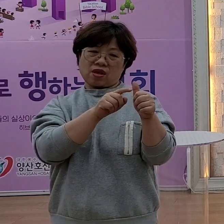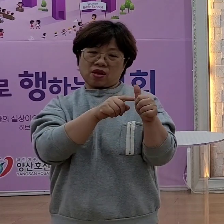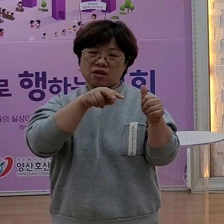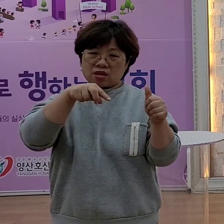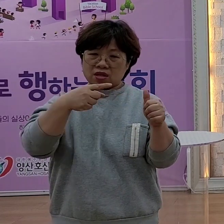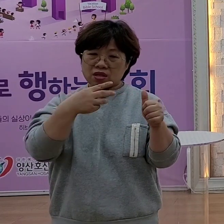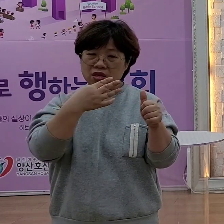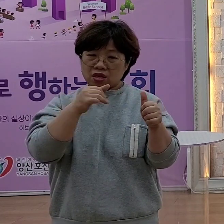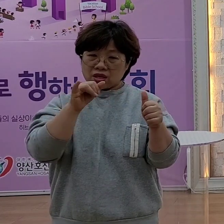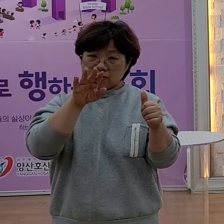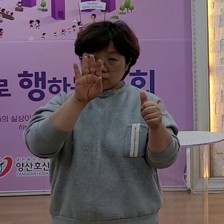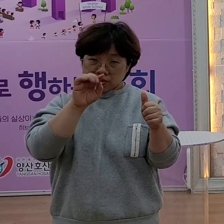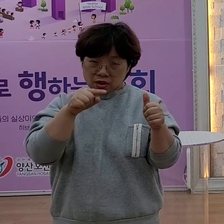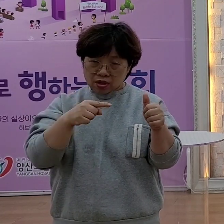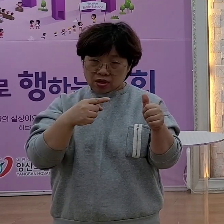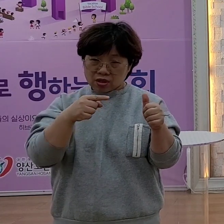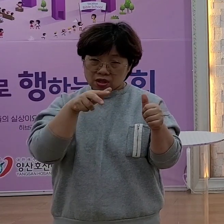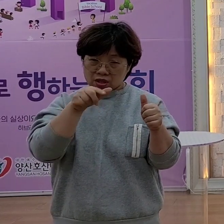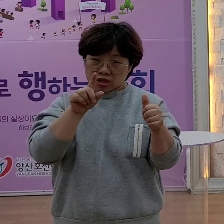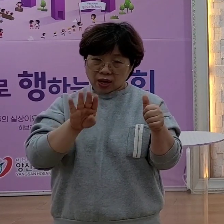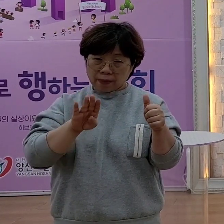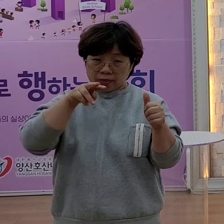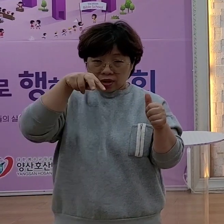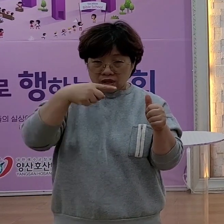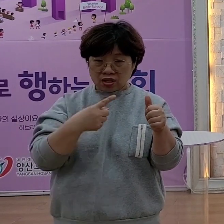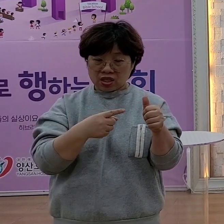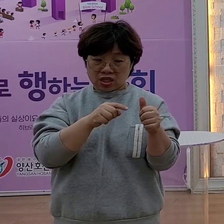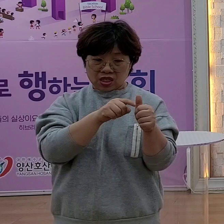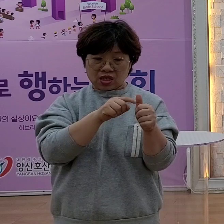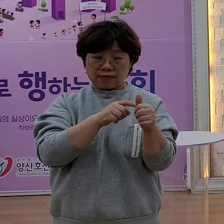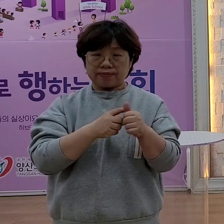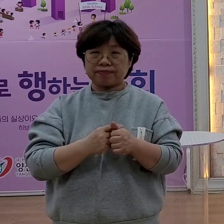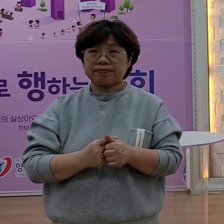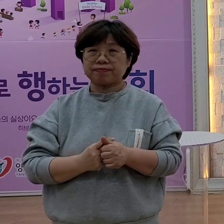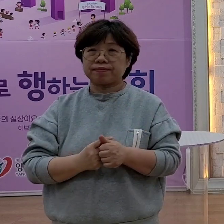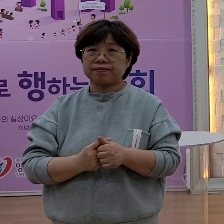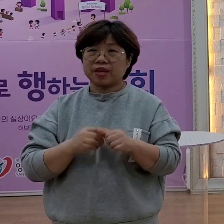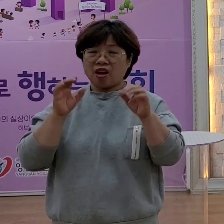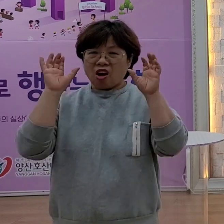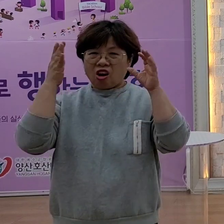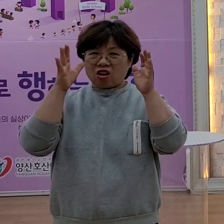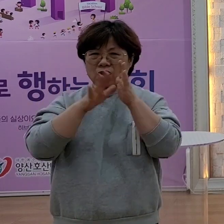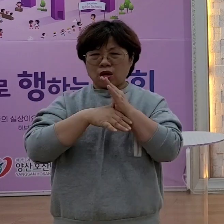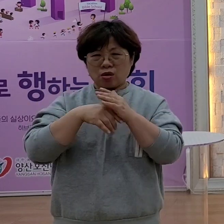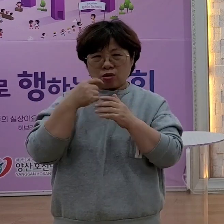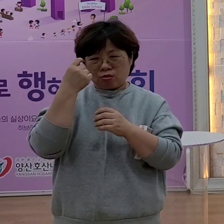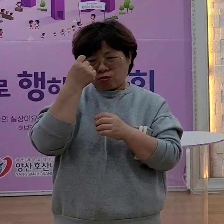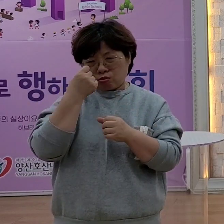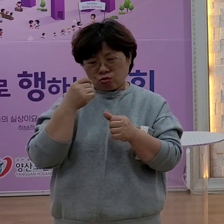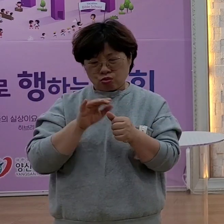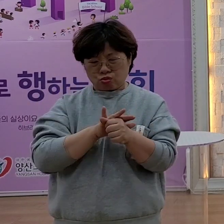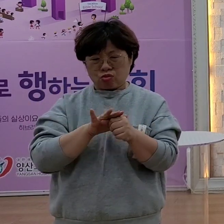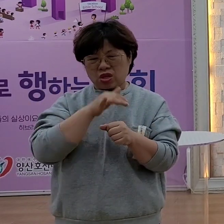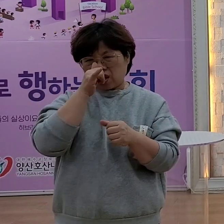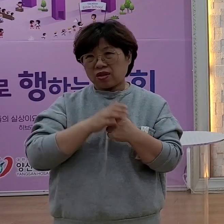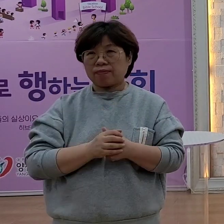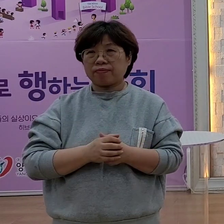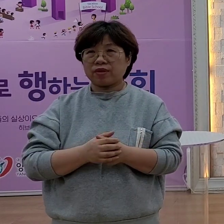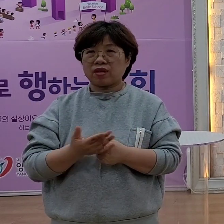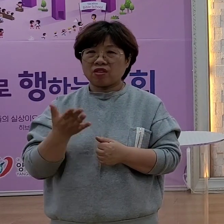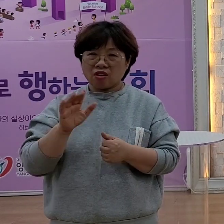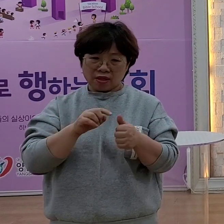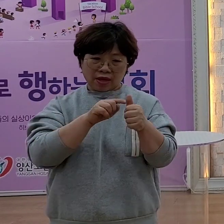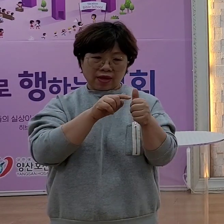그랬던 이 스티브 잡스의 불행한 그 어린 시절. 그런데 이 스티브 잡스가요 17살